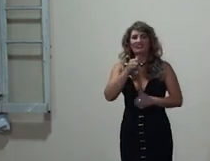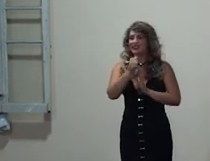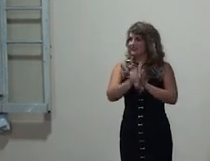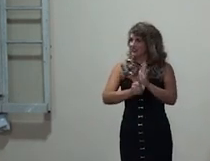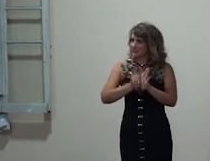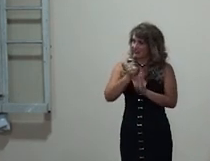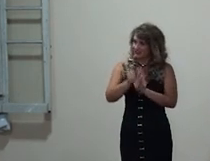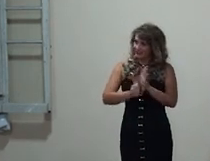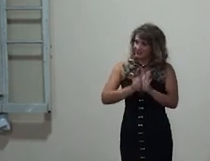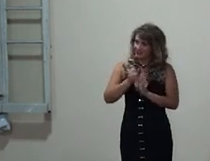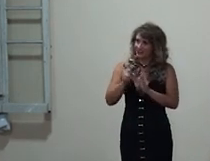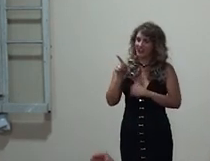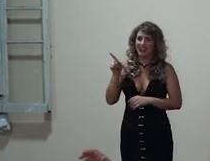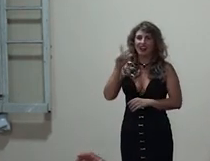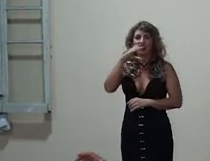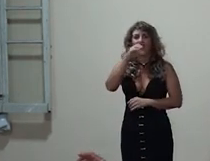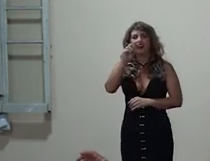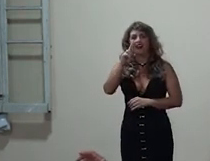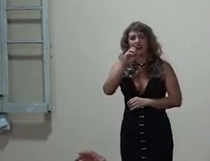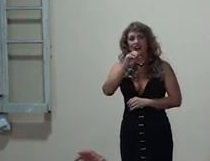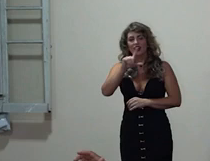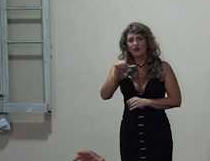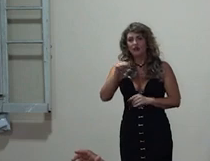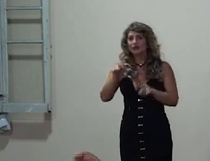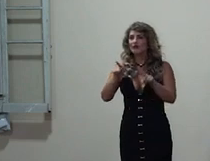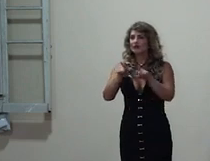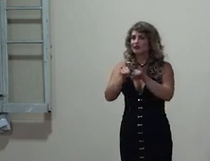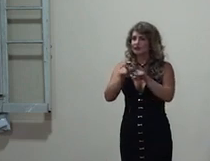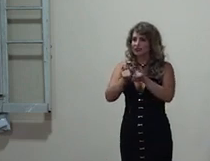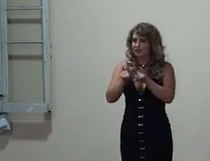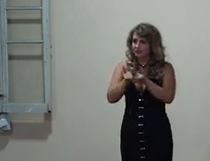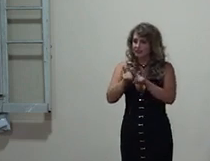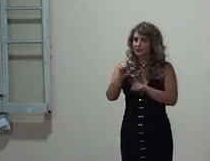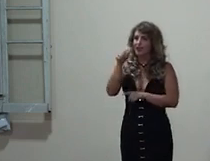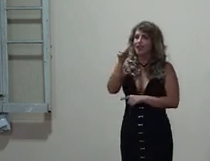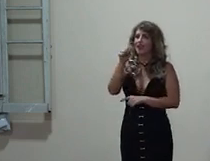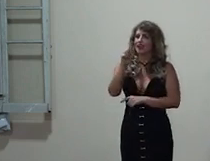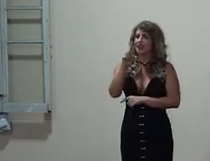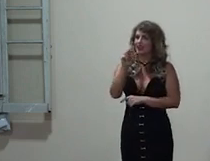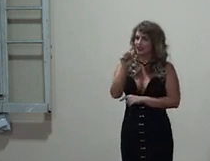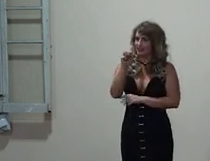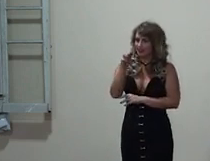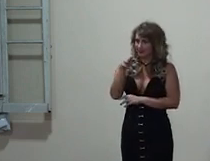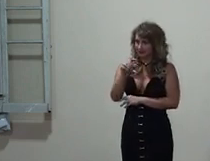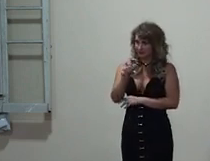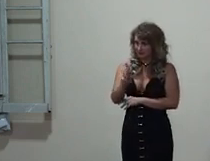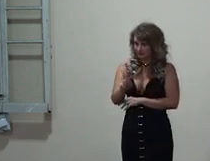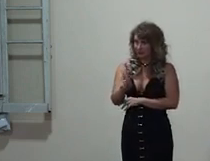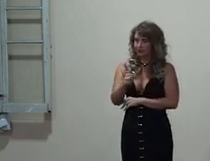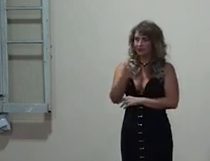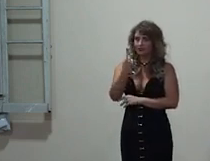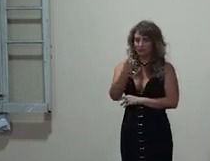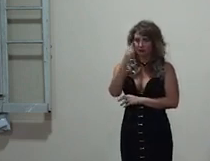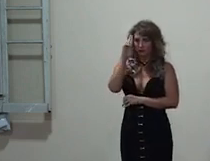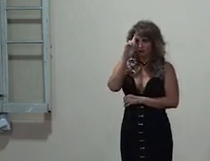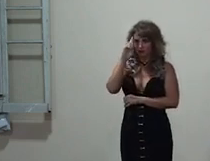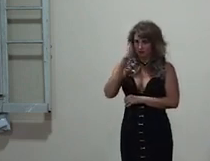E a Carol e também a nossa querida Aramar, são uma das razões